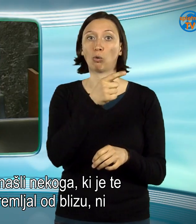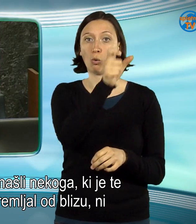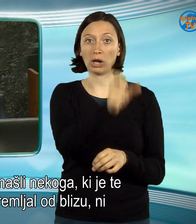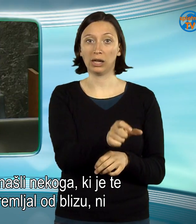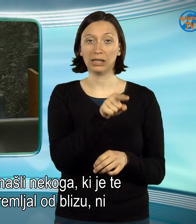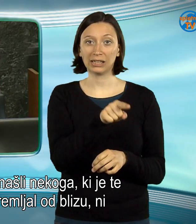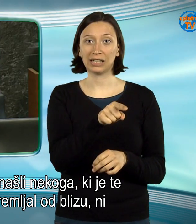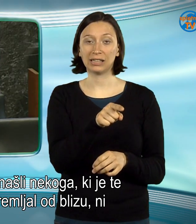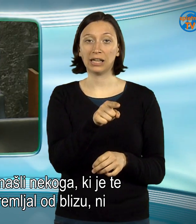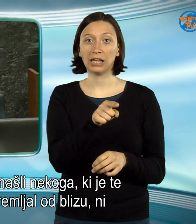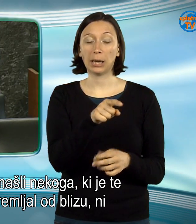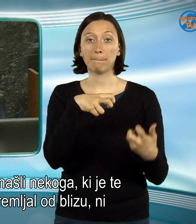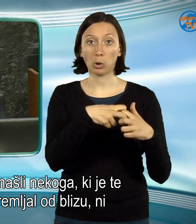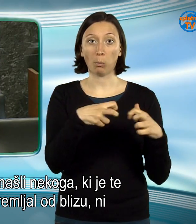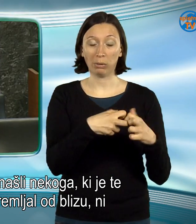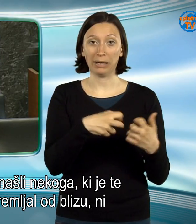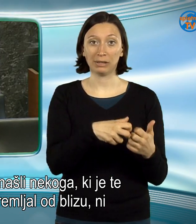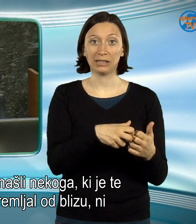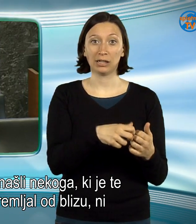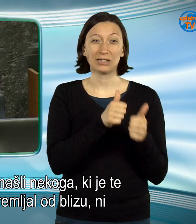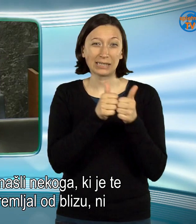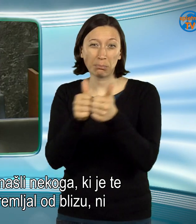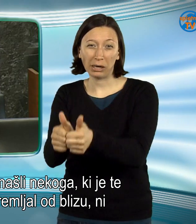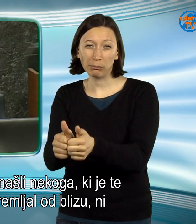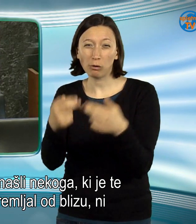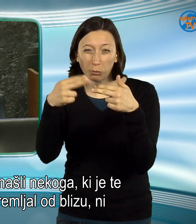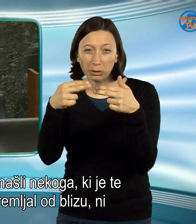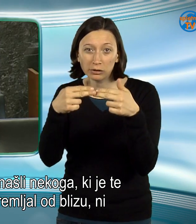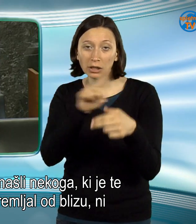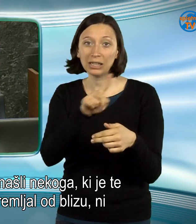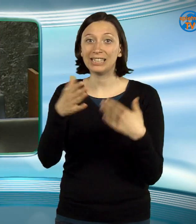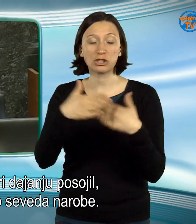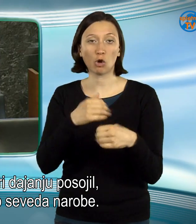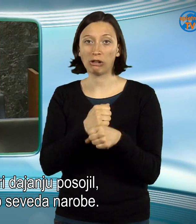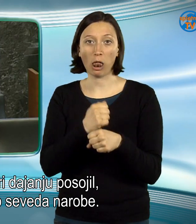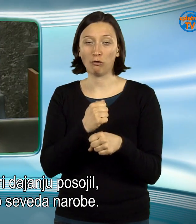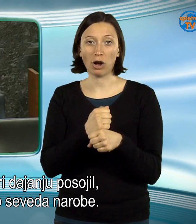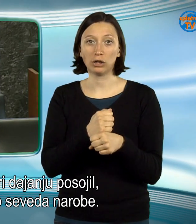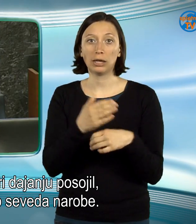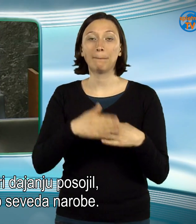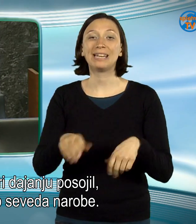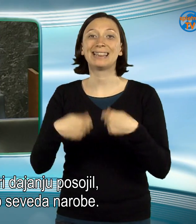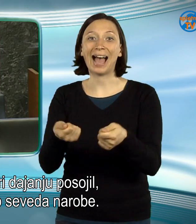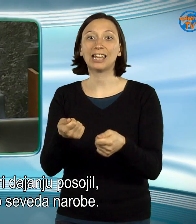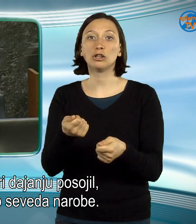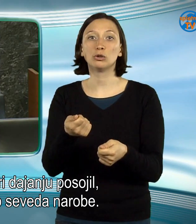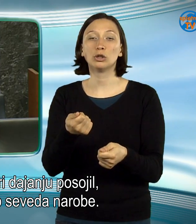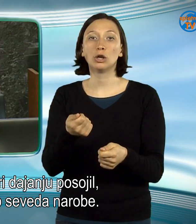nekoga, ki je te probleme spremljal od blizu, ni sodeloval pri dajanju